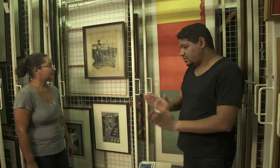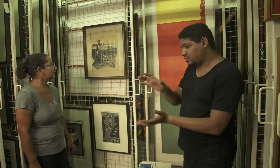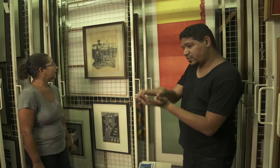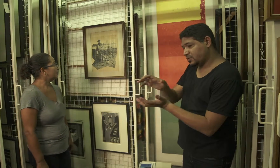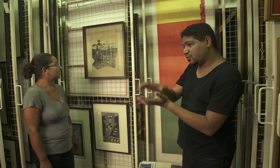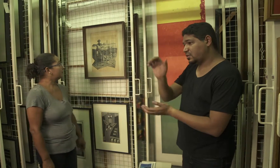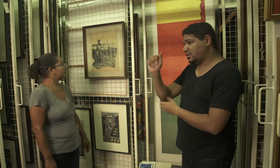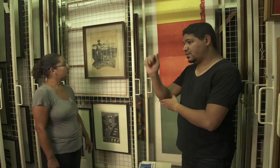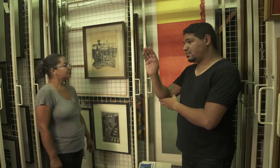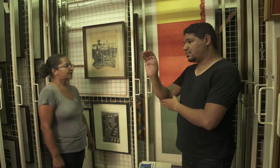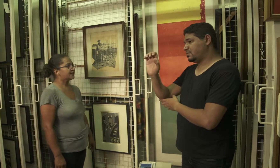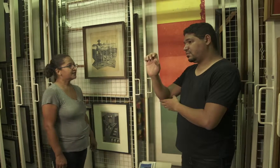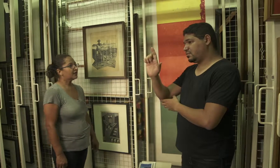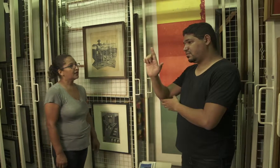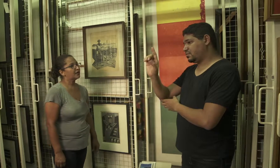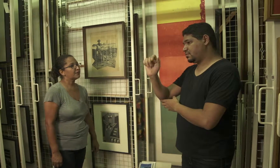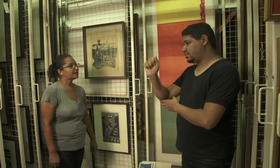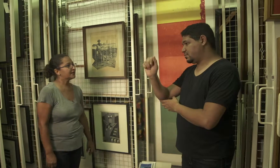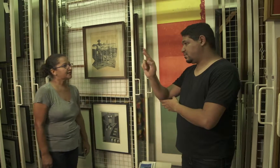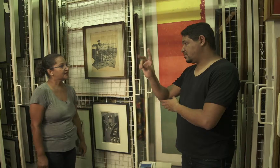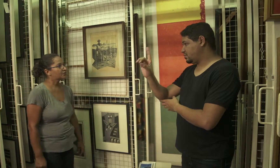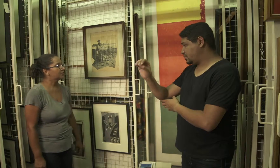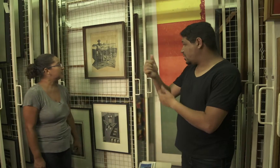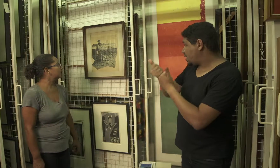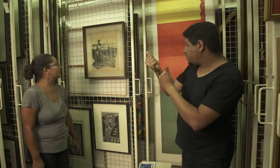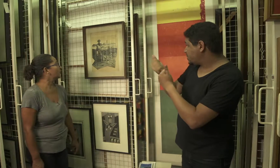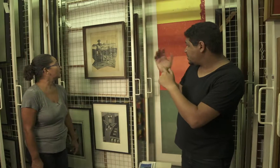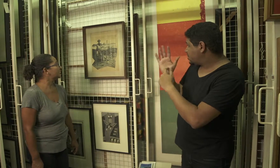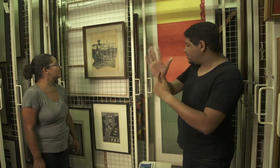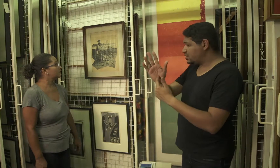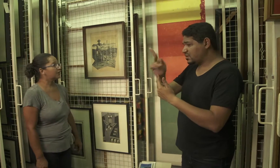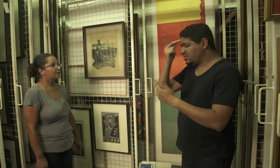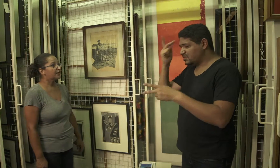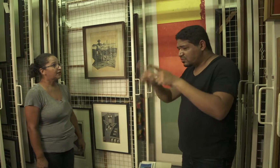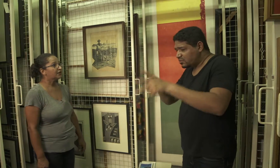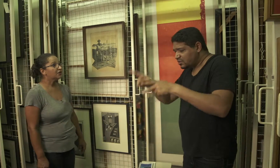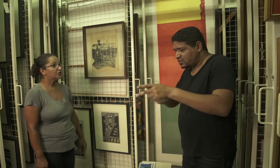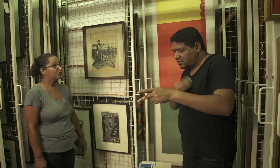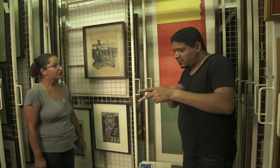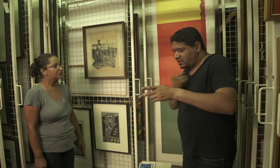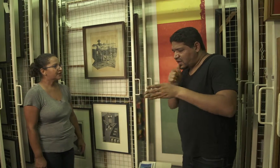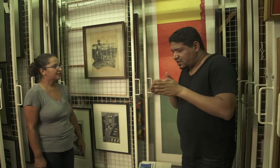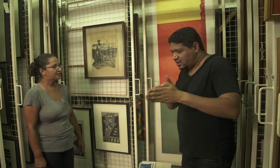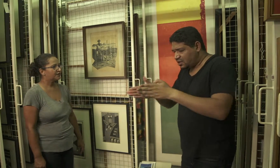Nos traz A representação Da população Ribeirinha Dos rios de Recife